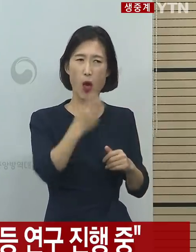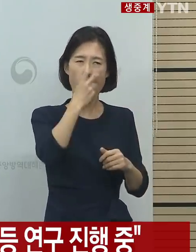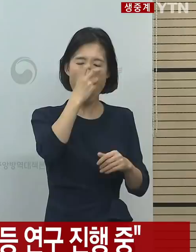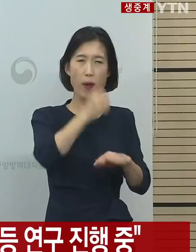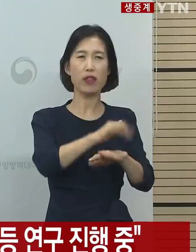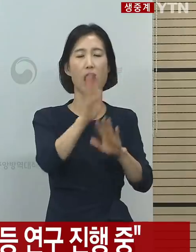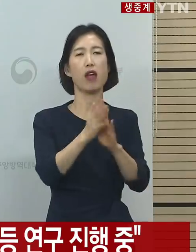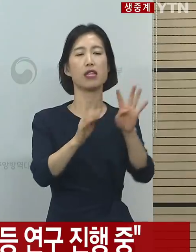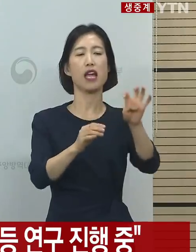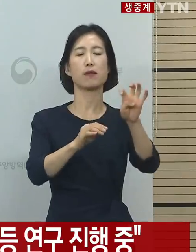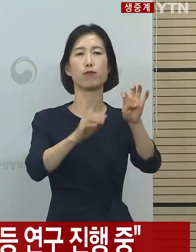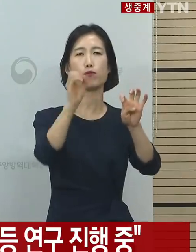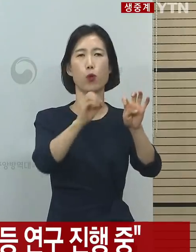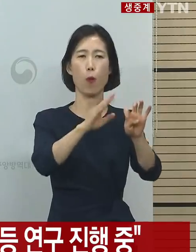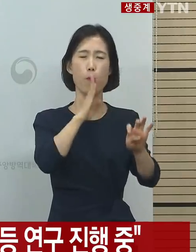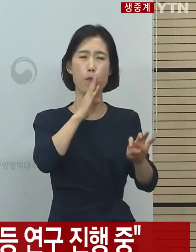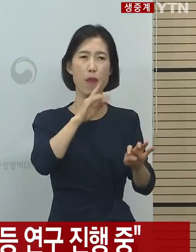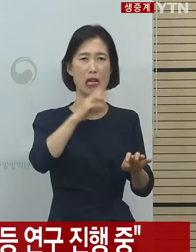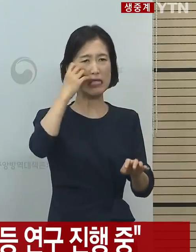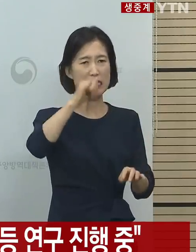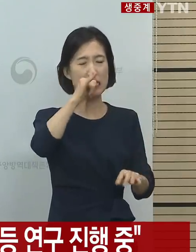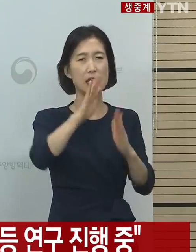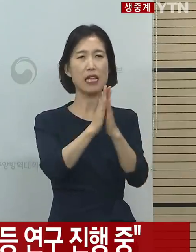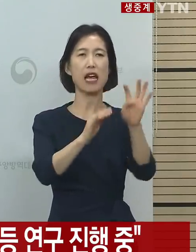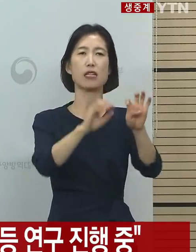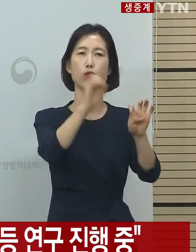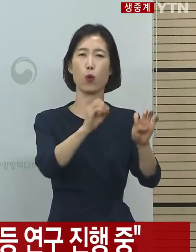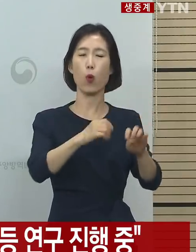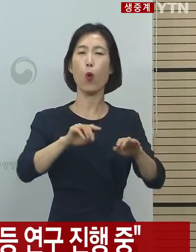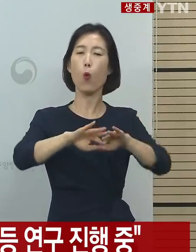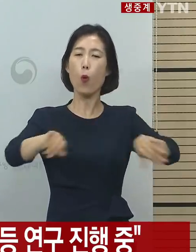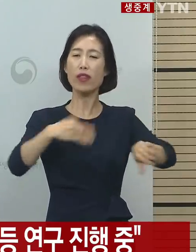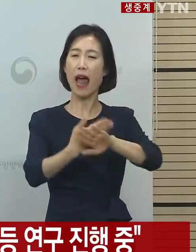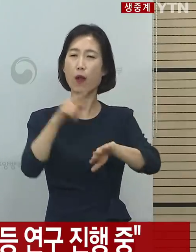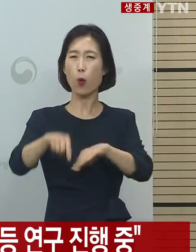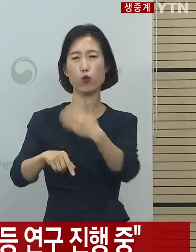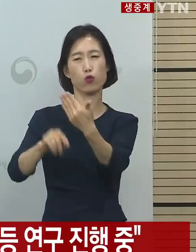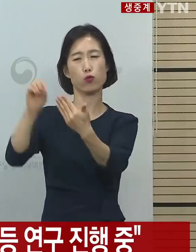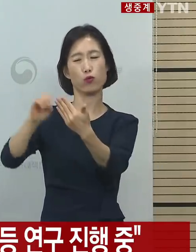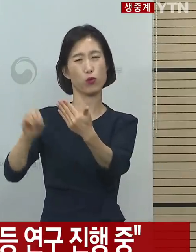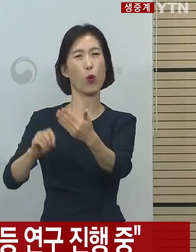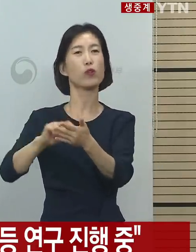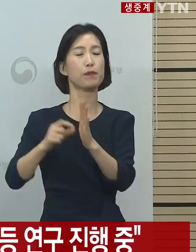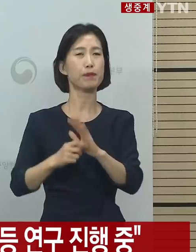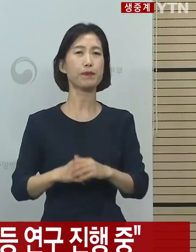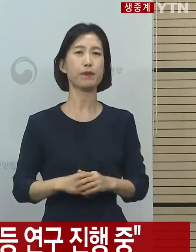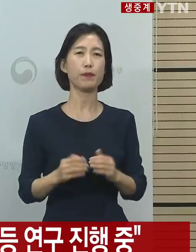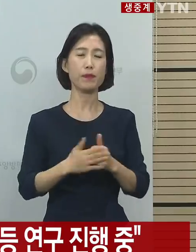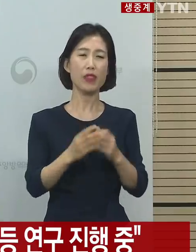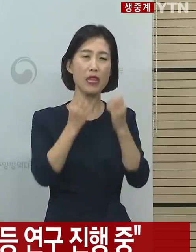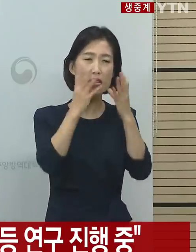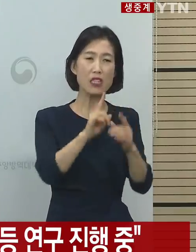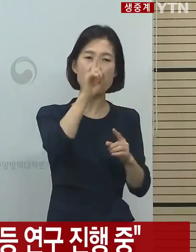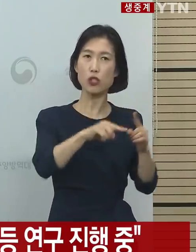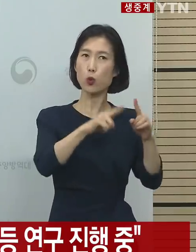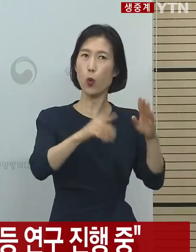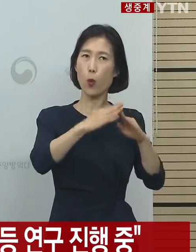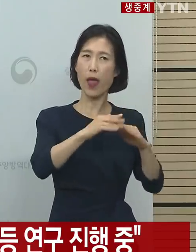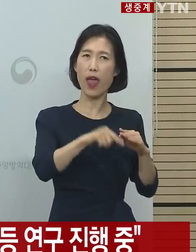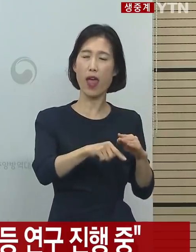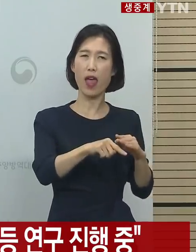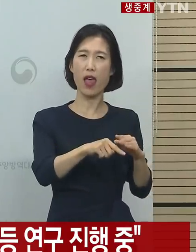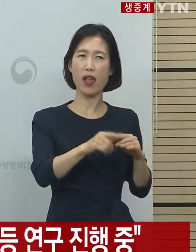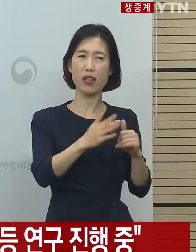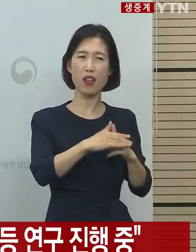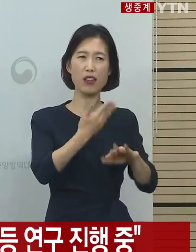보였고 경북 지역은 한 9% 내외의 양성률을 보였기 때문에 이 신천지 교인들을